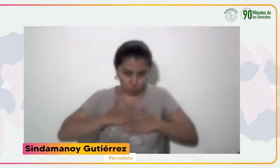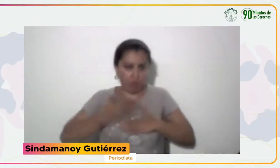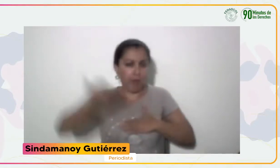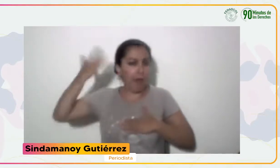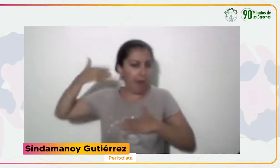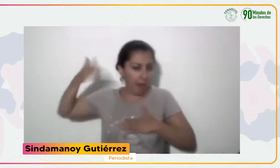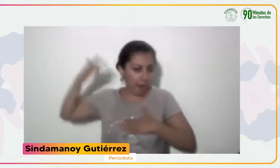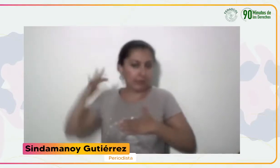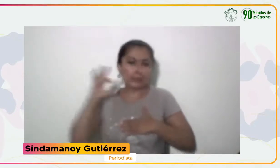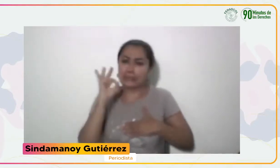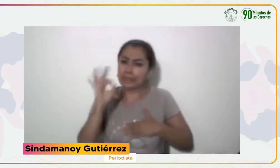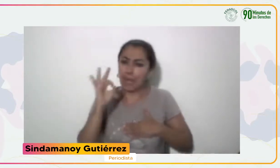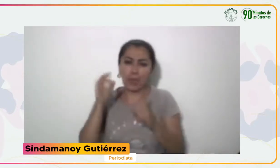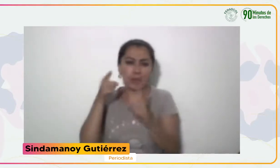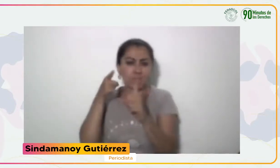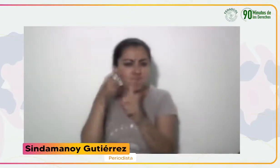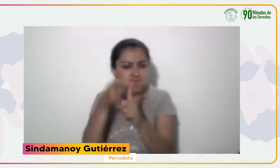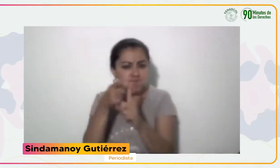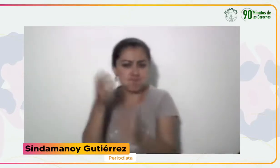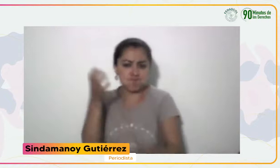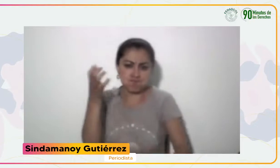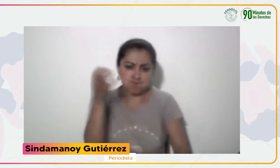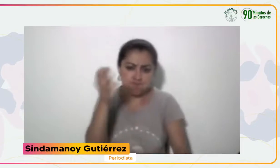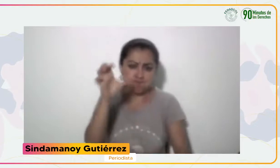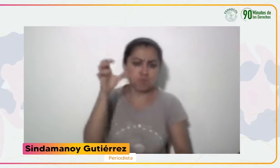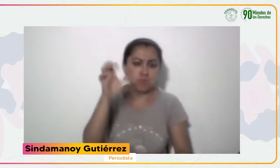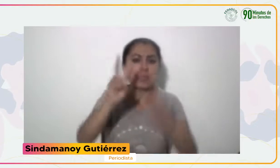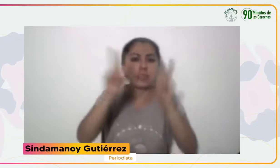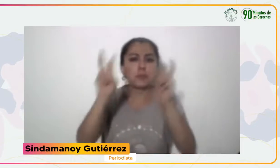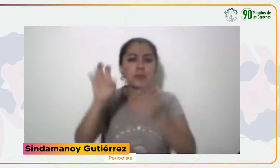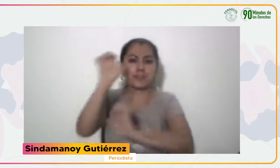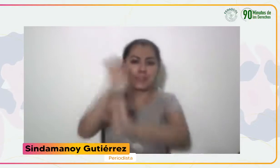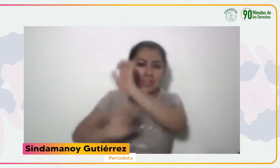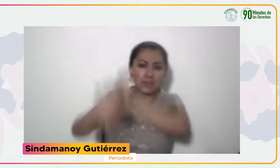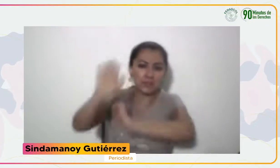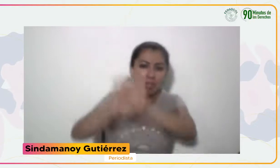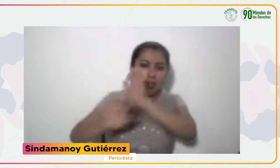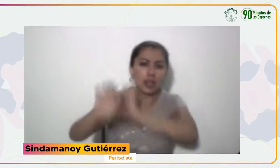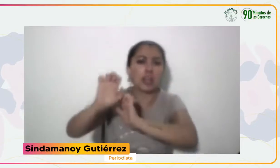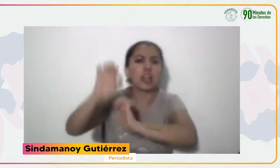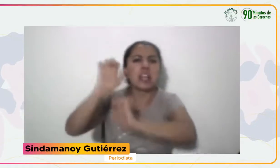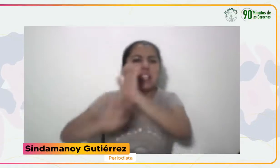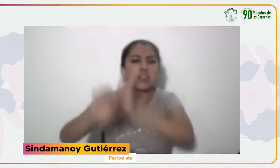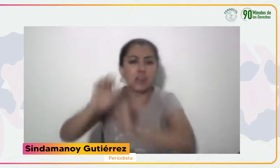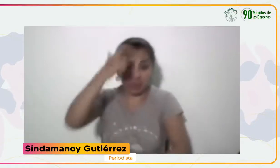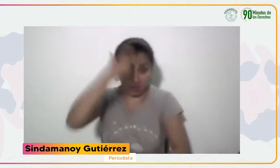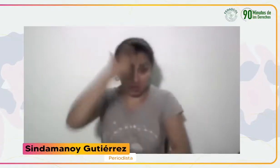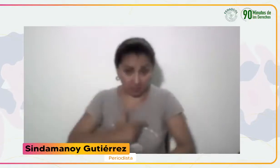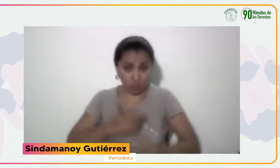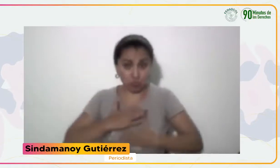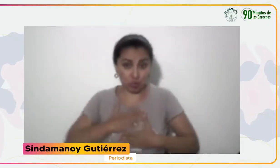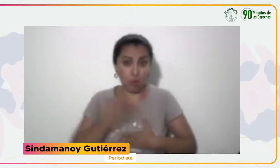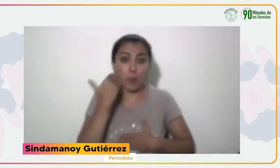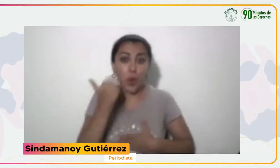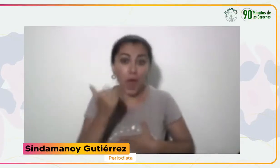Y quiero dejar una reflexión desde un punto de vista muy, muy personal. Yo siempre he posteado ideas sobre